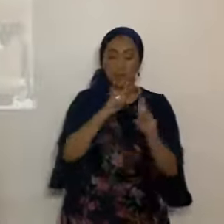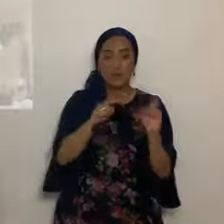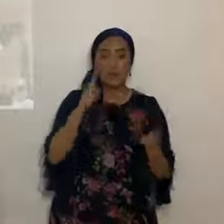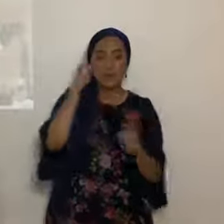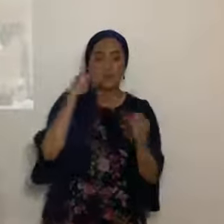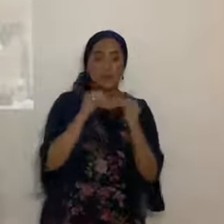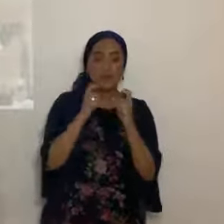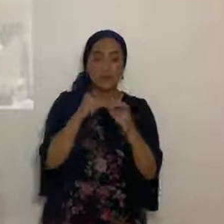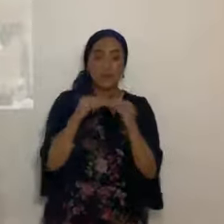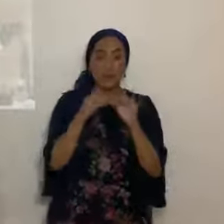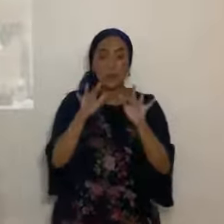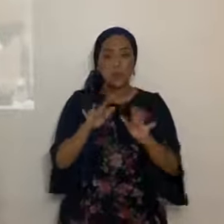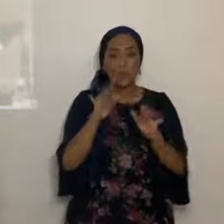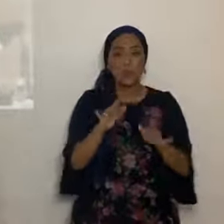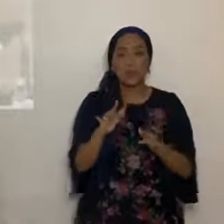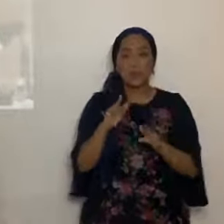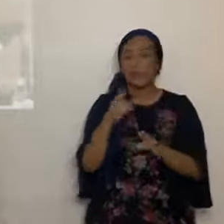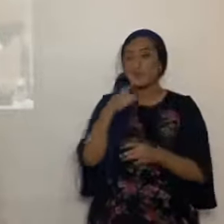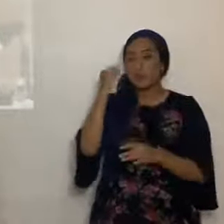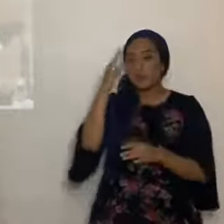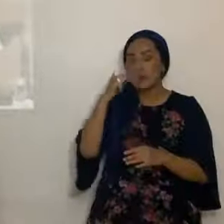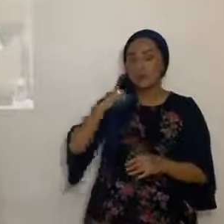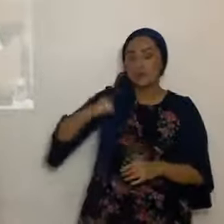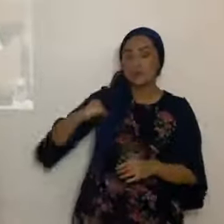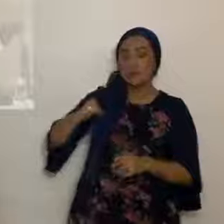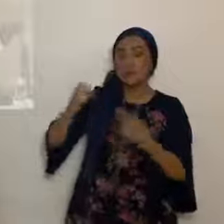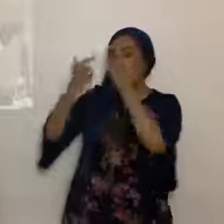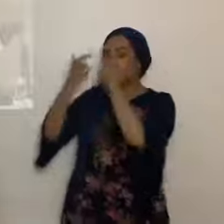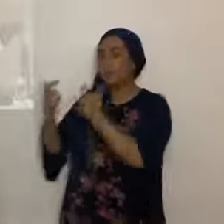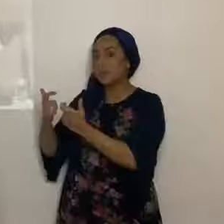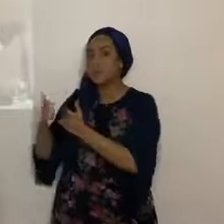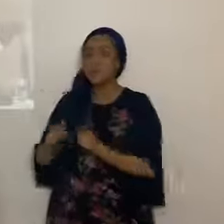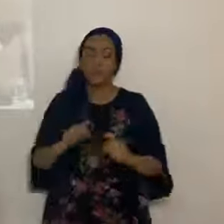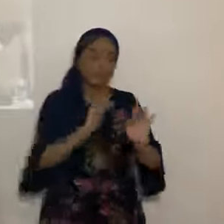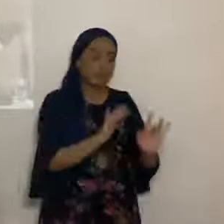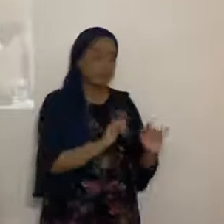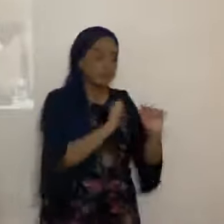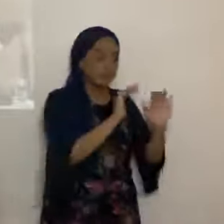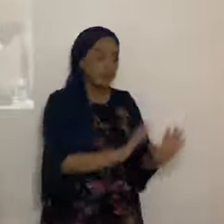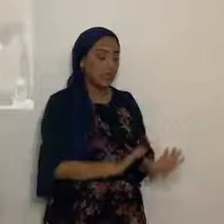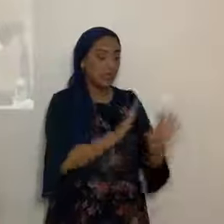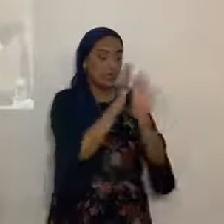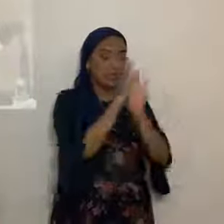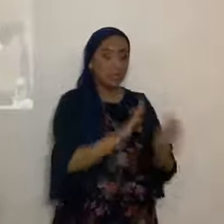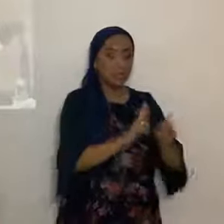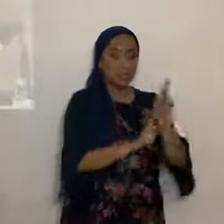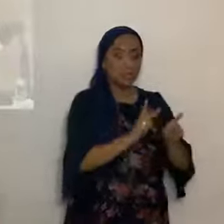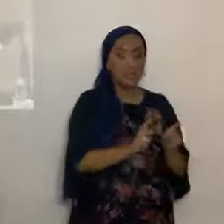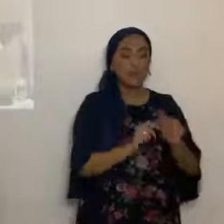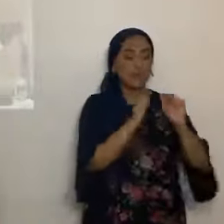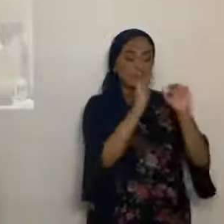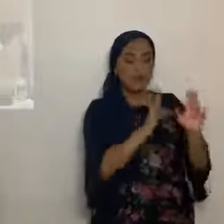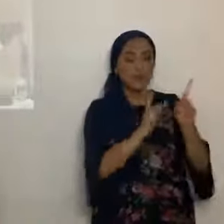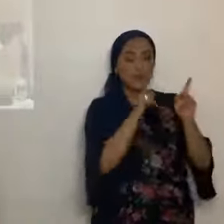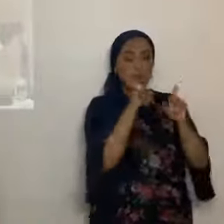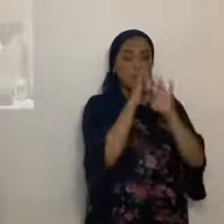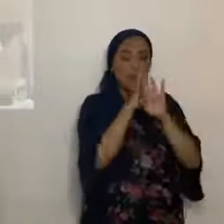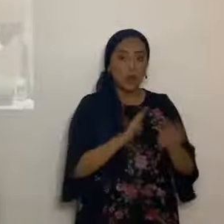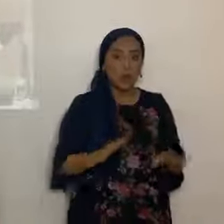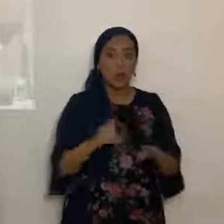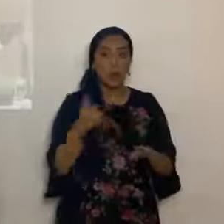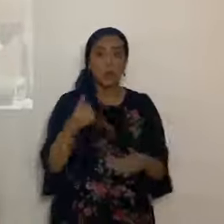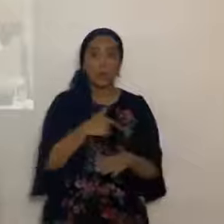mayor gracia, por esto dice Yahweh resiste a los soberbios y da gracia a los humildes. Da gracia a los humildes. Entonces, mientras